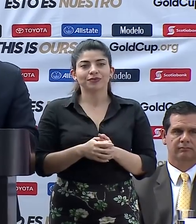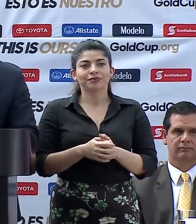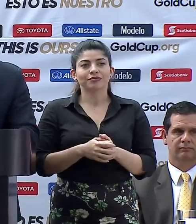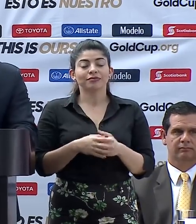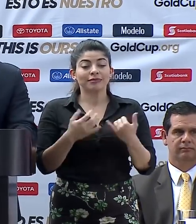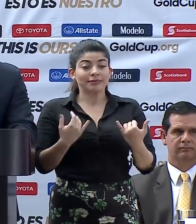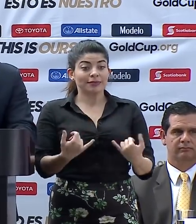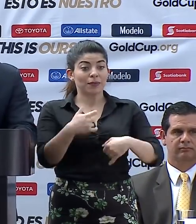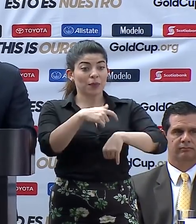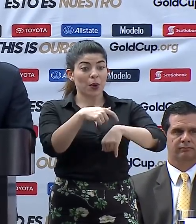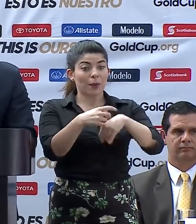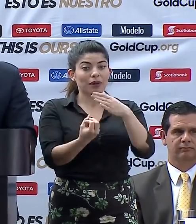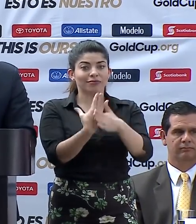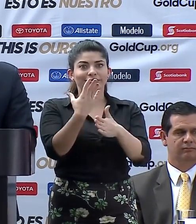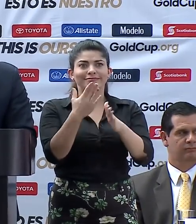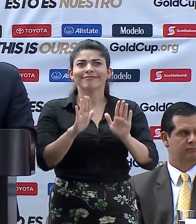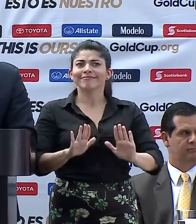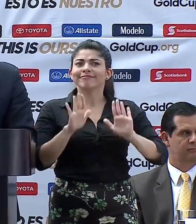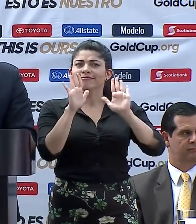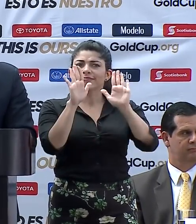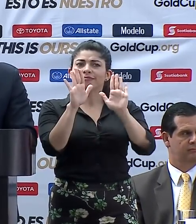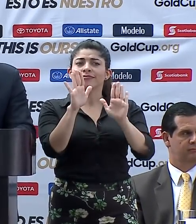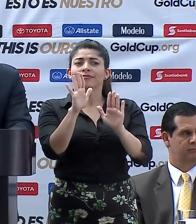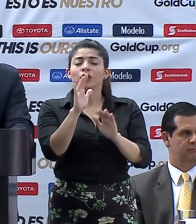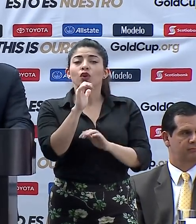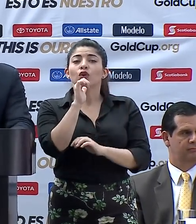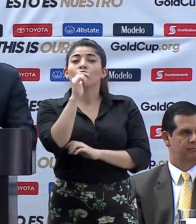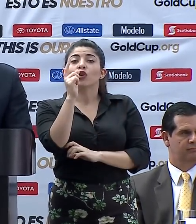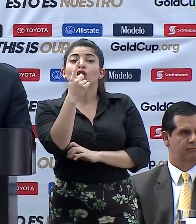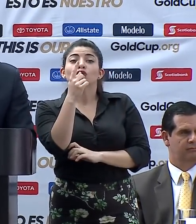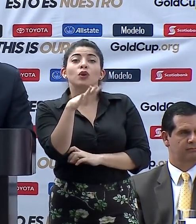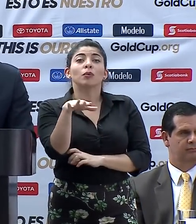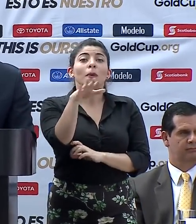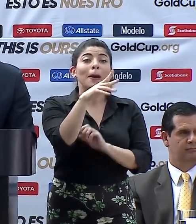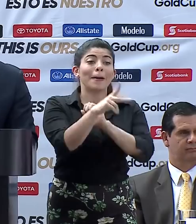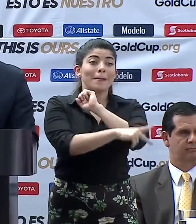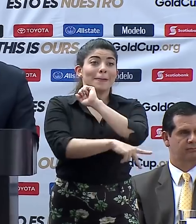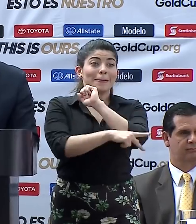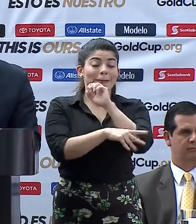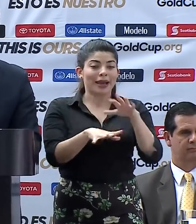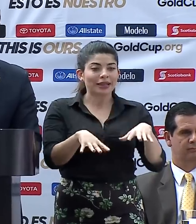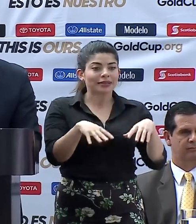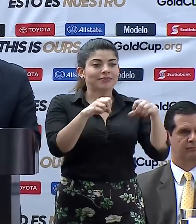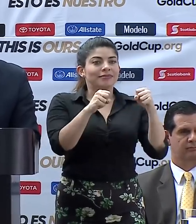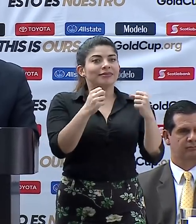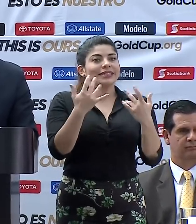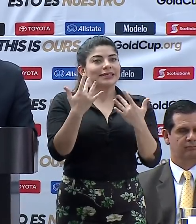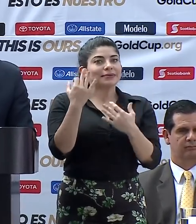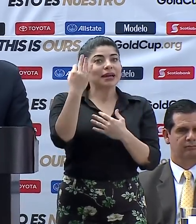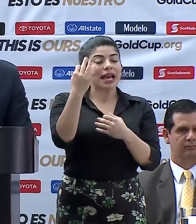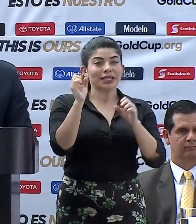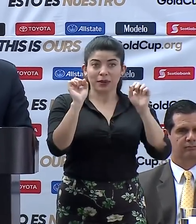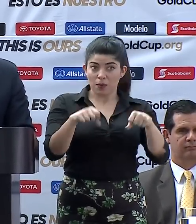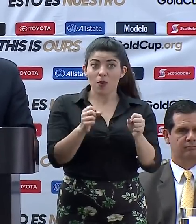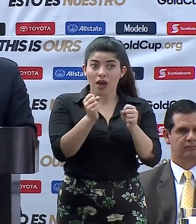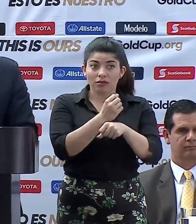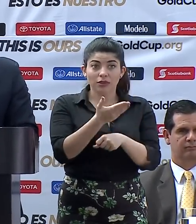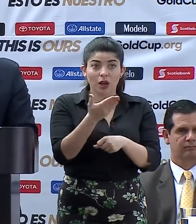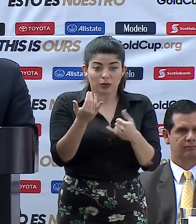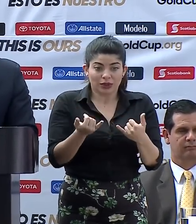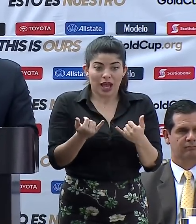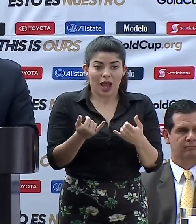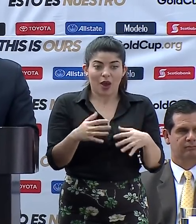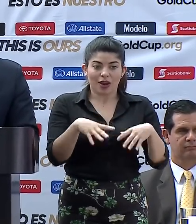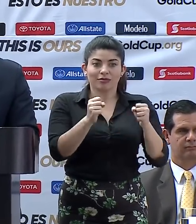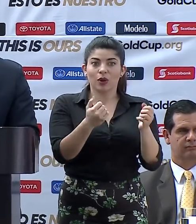en un momento excelente, no solo porque como país recobramos la esperanza de que sí podemos hacer las cosas,